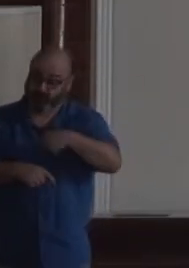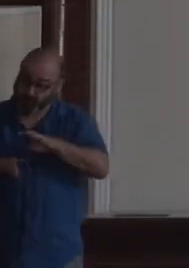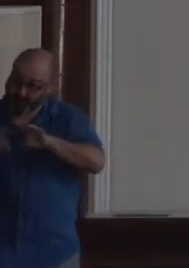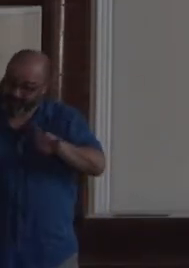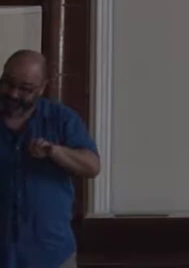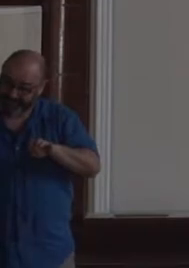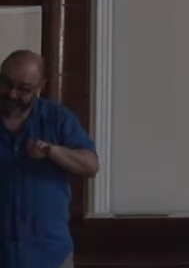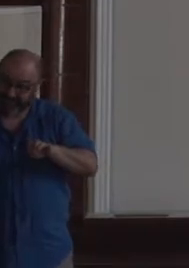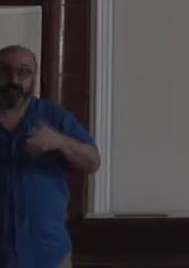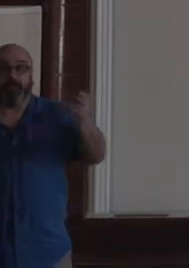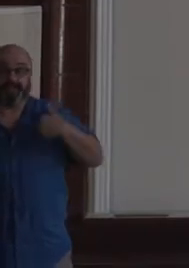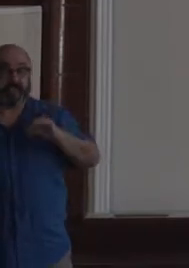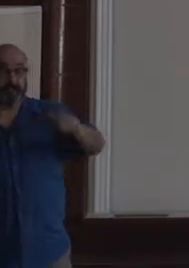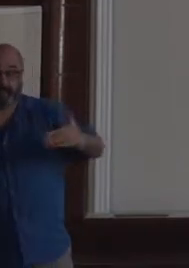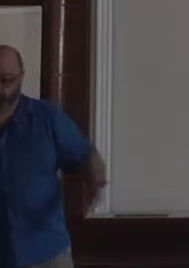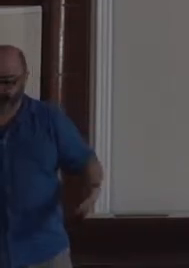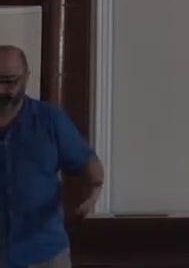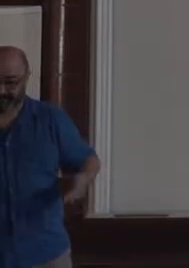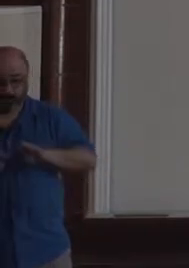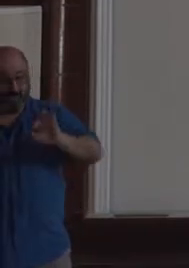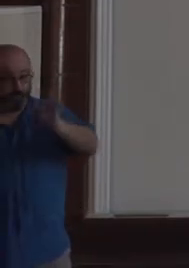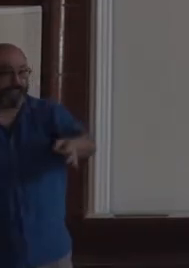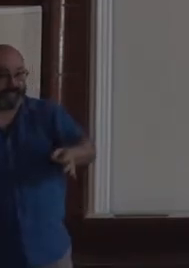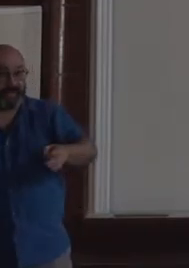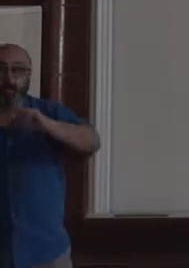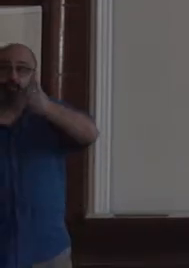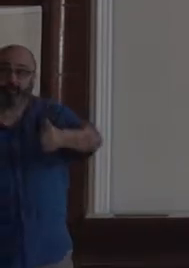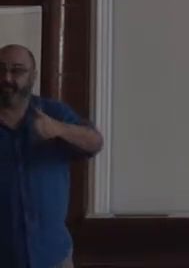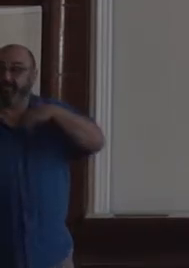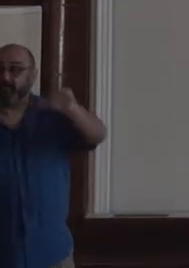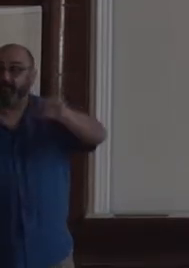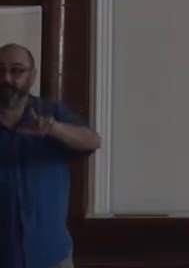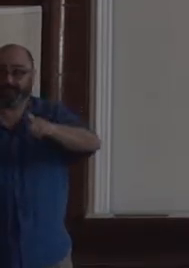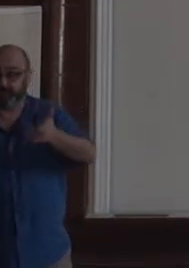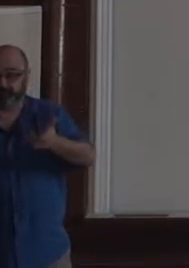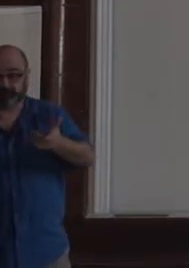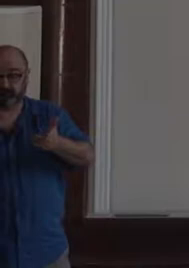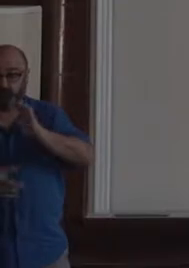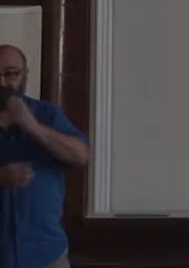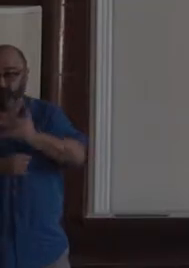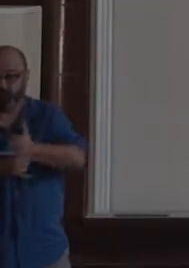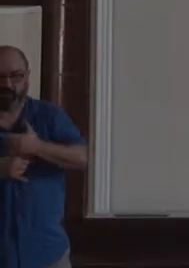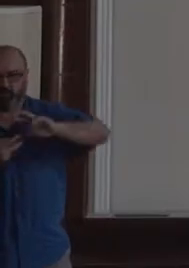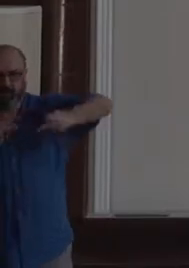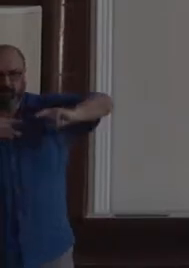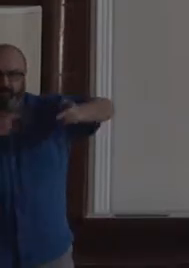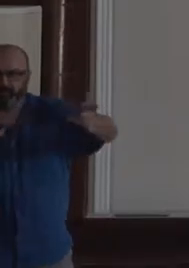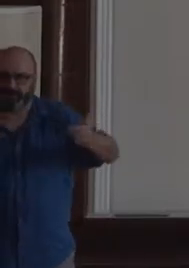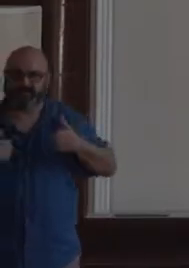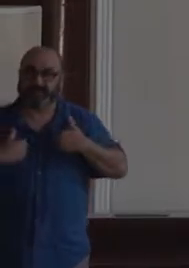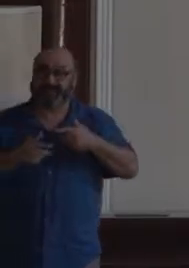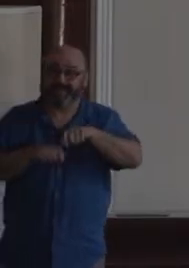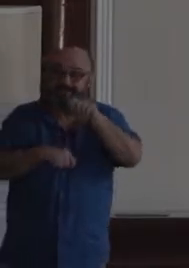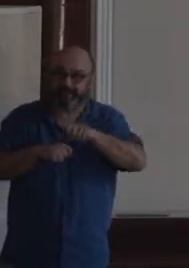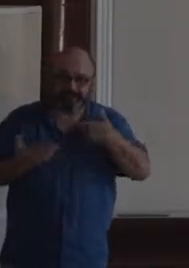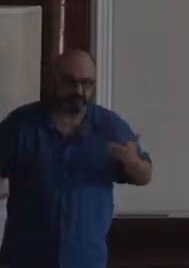Bah, selon le moment, si je l'appelle aujourd'hui, ça va me dire oui. Si je l'appelle lundi, ce sera plus vrai. Mais donc mon test ne serait